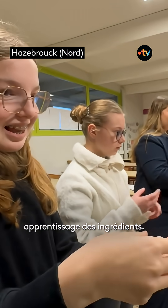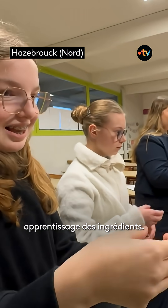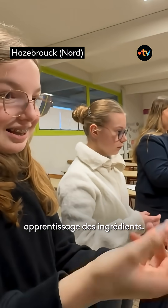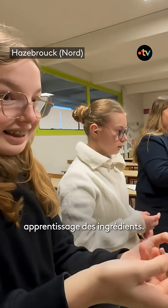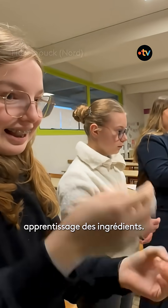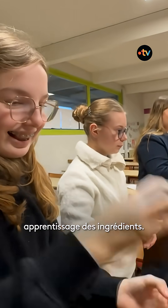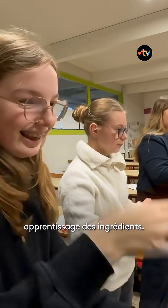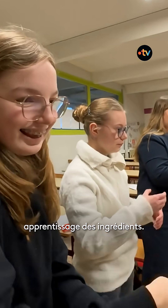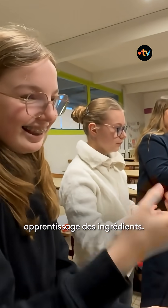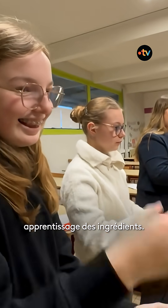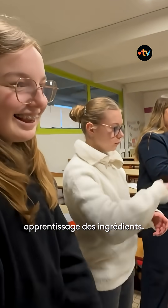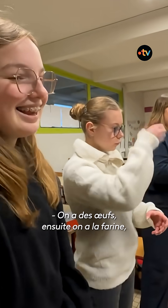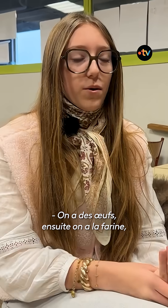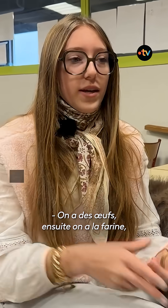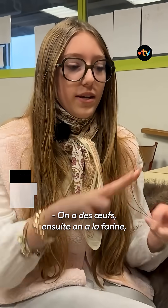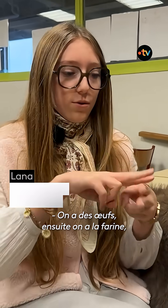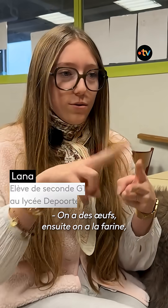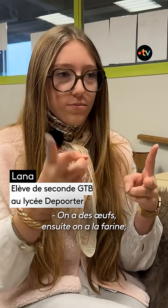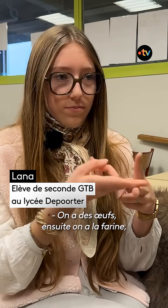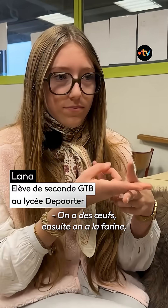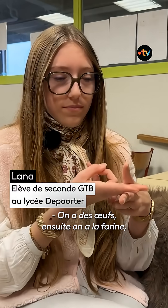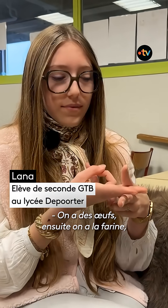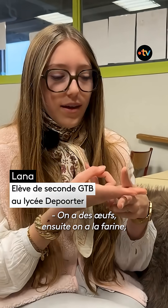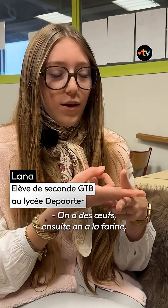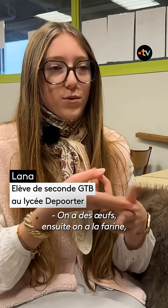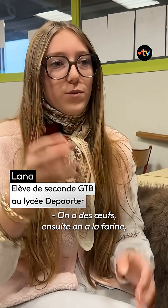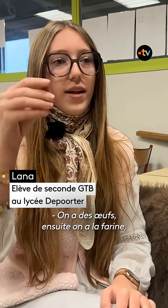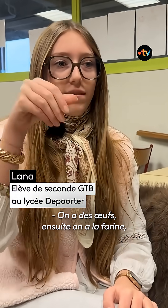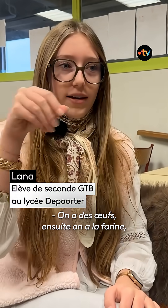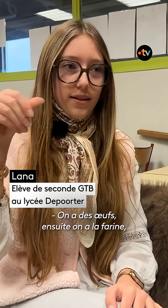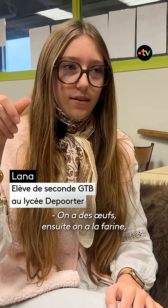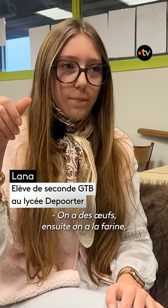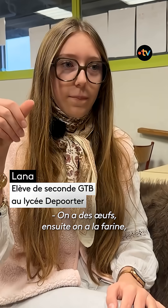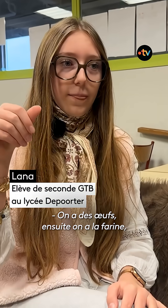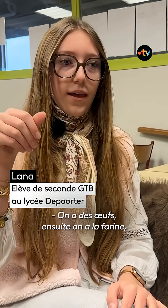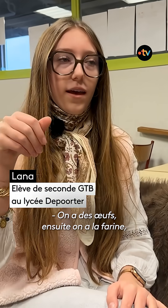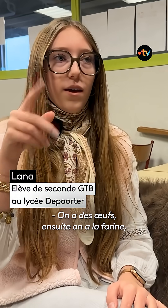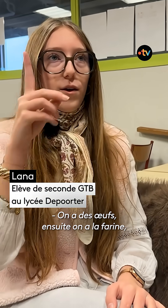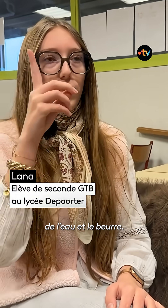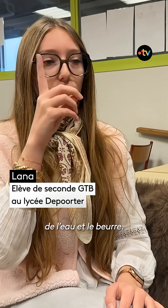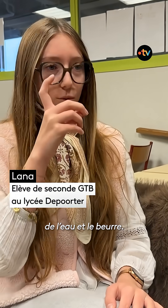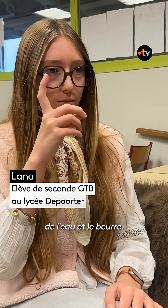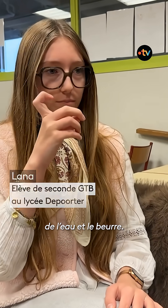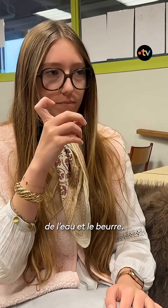des ingrédients. On a les œufs, ensuite on a la farine, de l'eau,